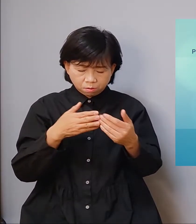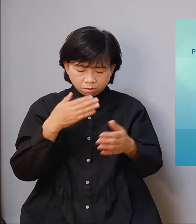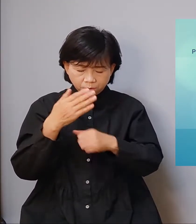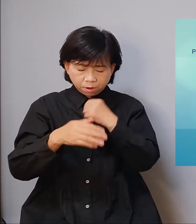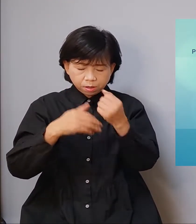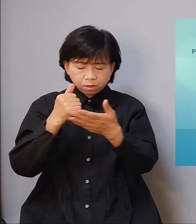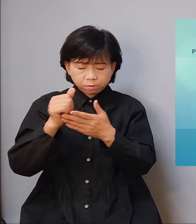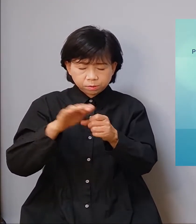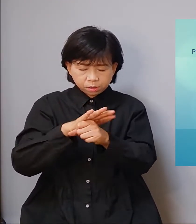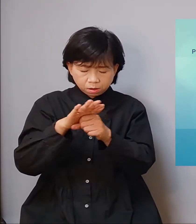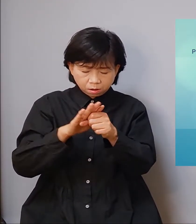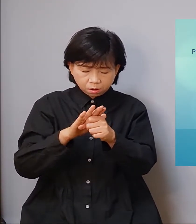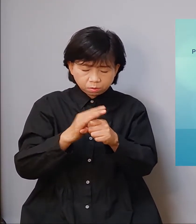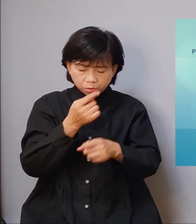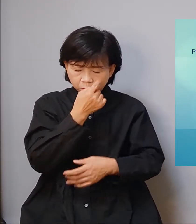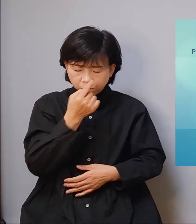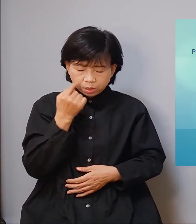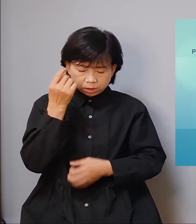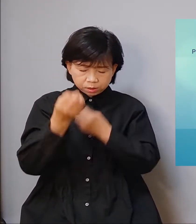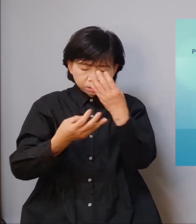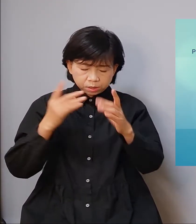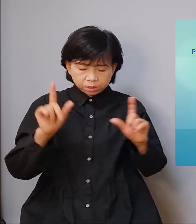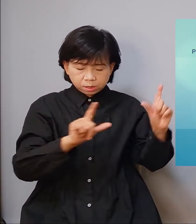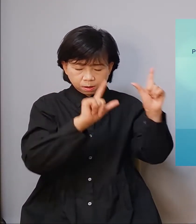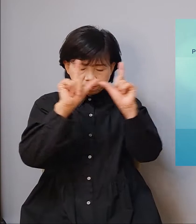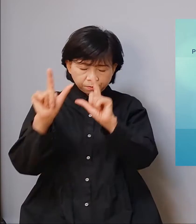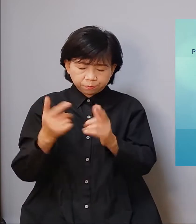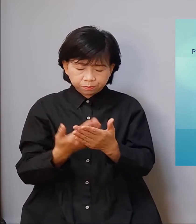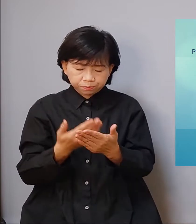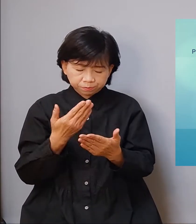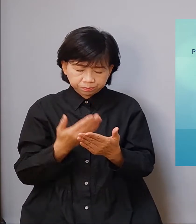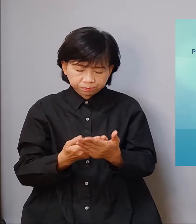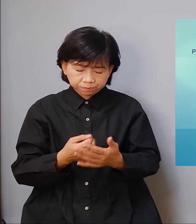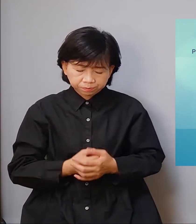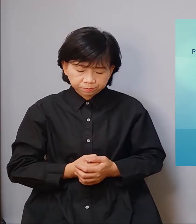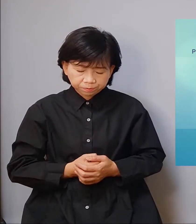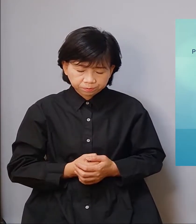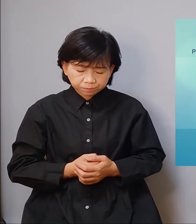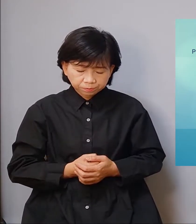하나님을 자랑하며 간증하는 삶을 살아가게 하시옵소서.